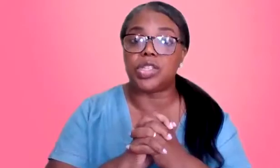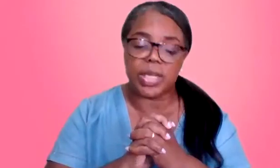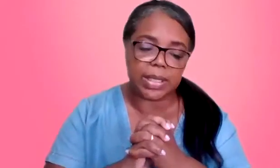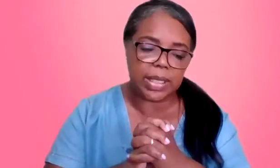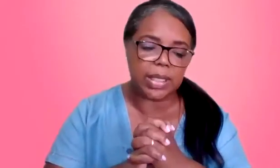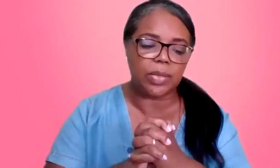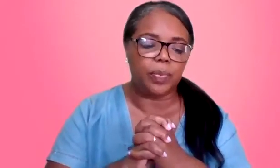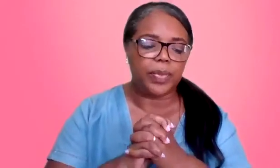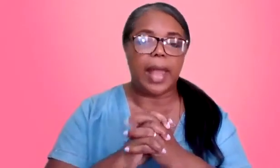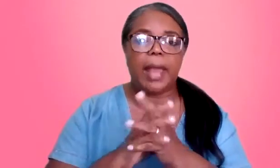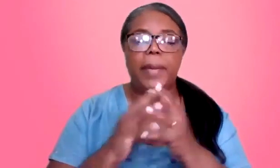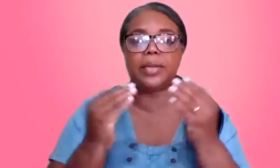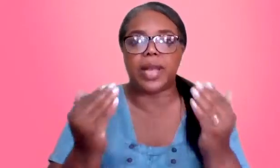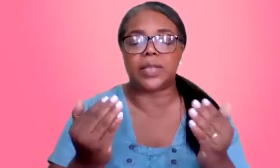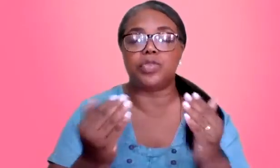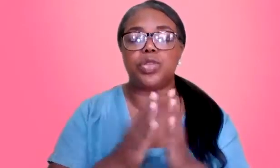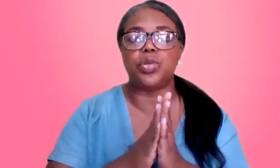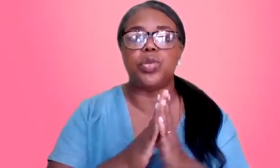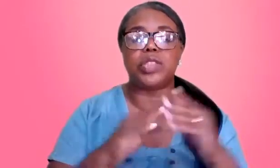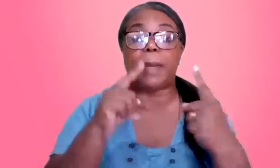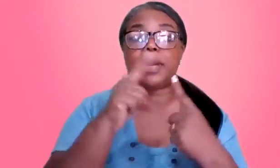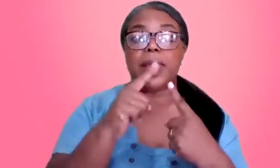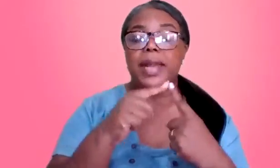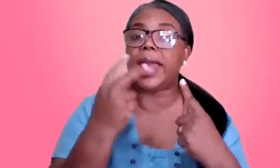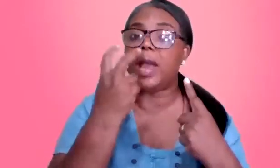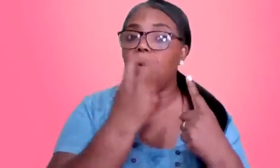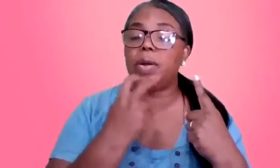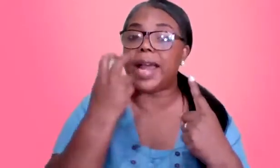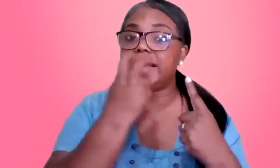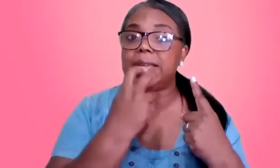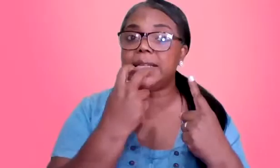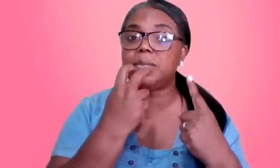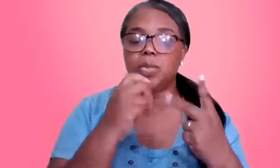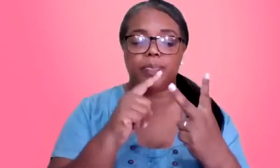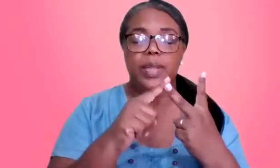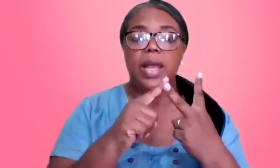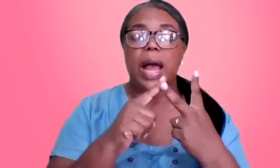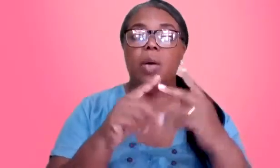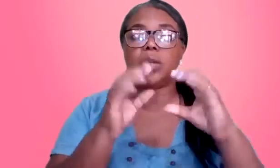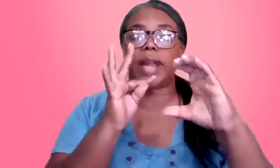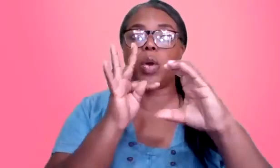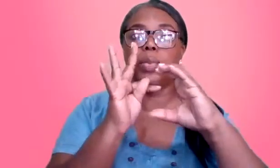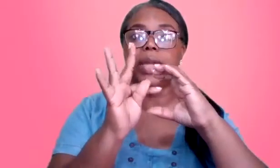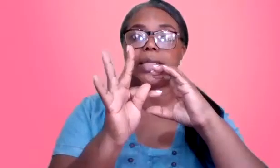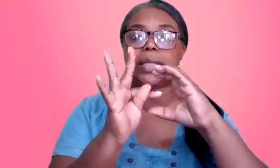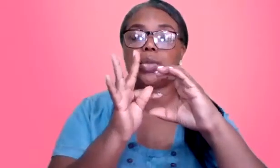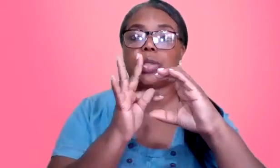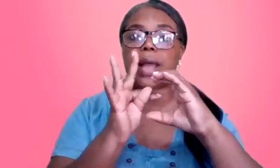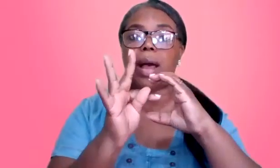de ensino para a educação de surdos, que a primeira é oralismo, a outra é comunicação